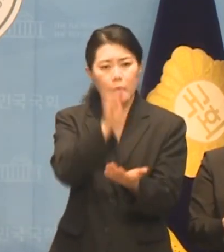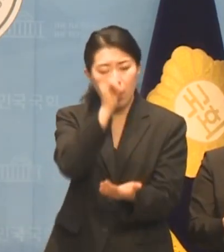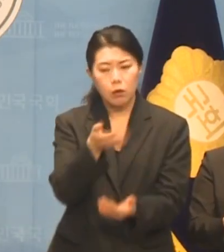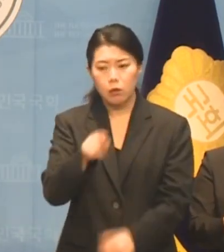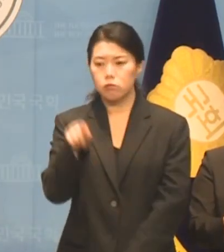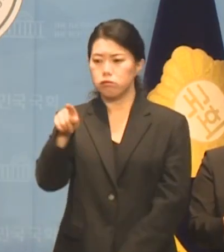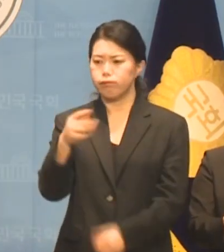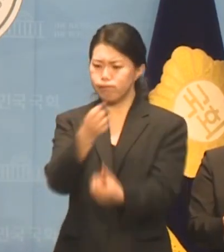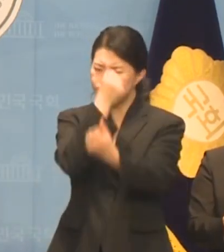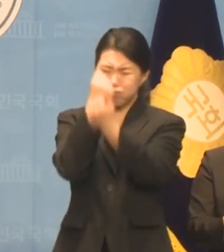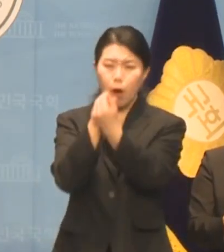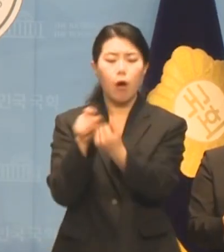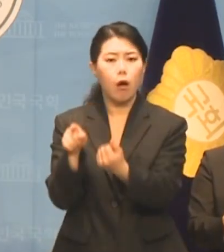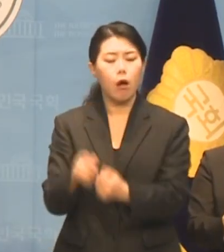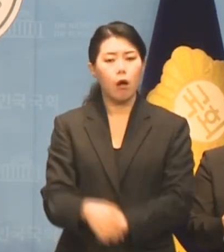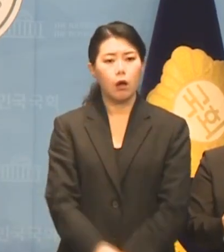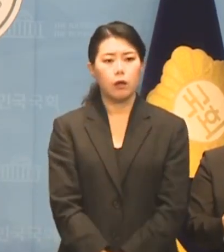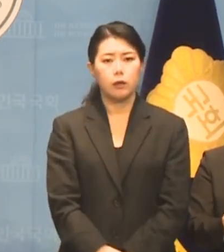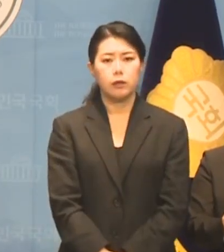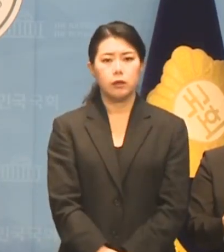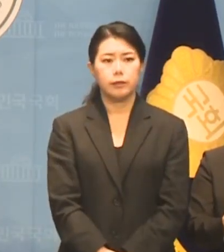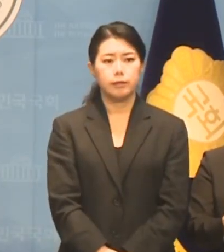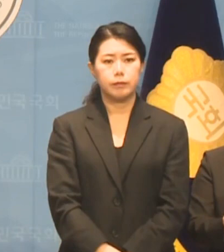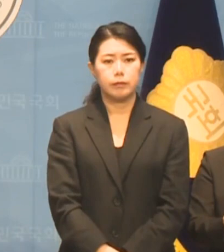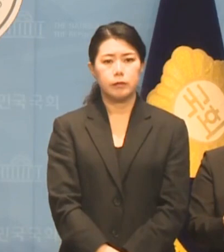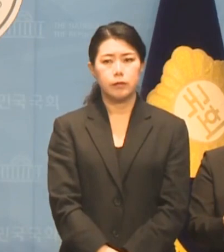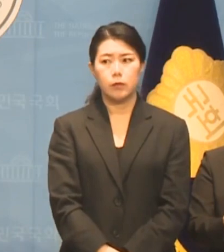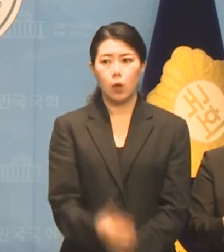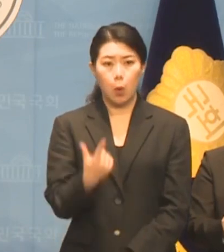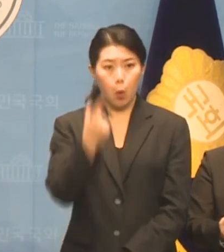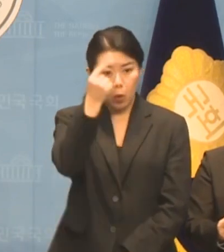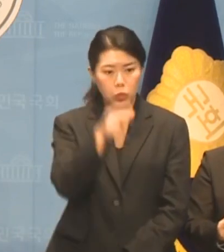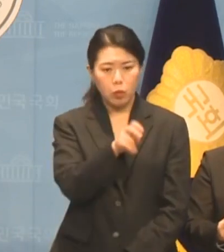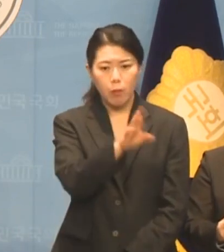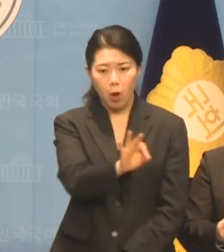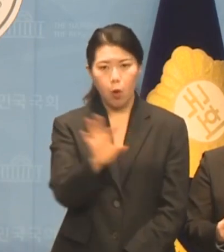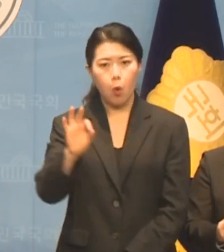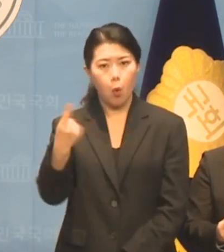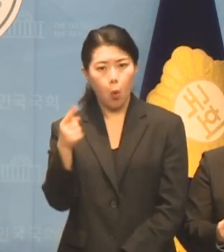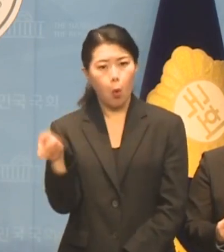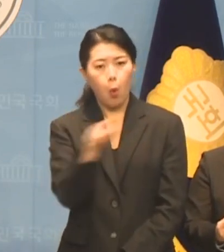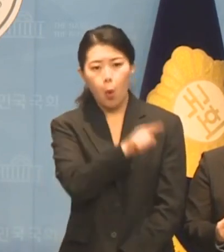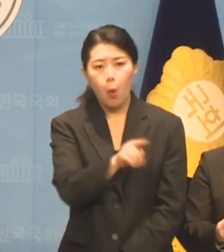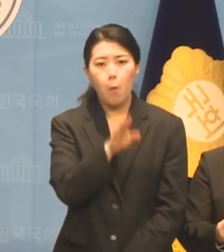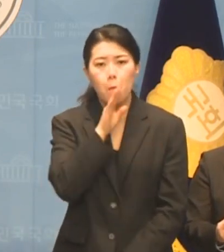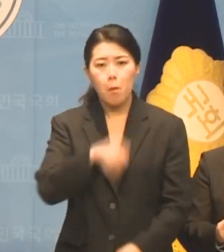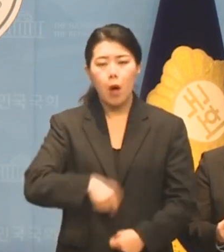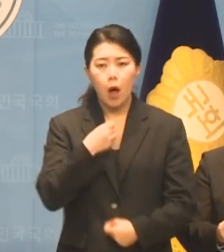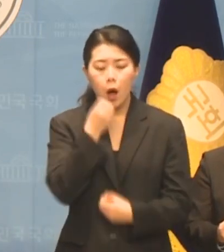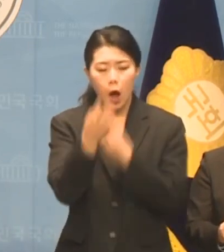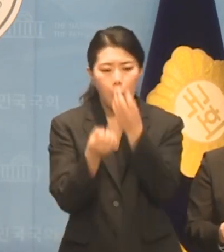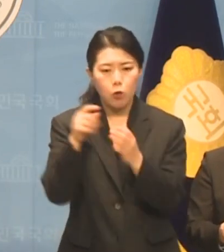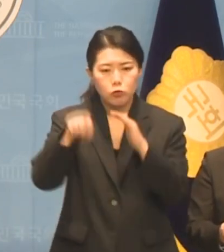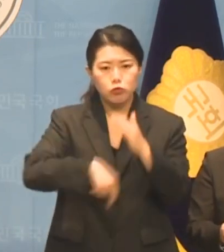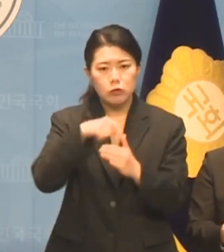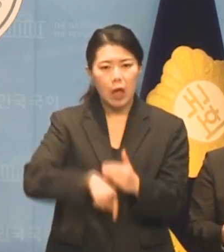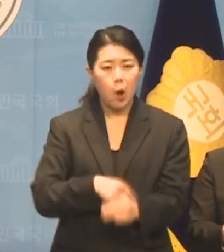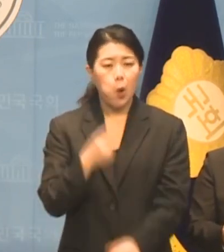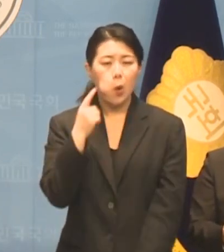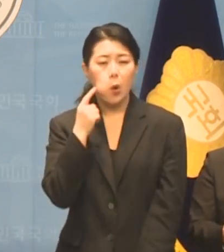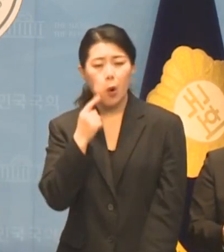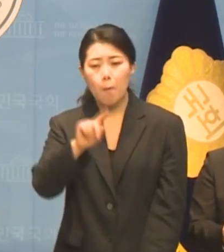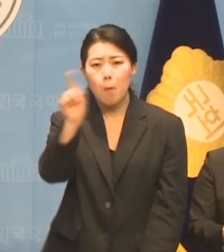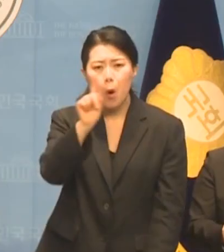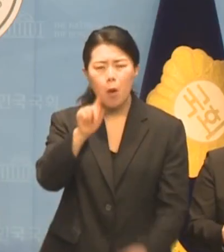정면으로 반박하고 있습니다. 머지않아 오세훈 시장과 명태균 씨 진술 중 누가 국민을 속이는지 백일하에